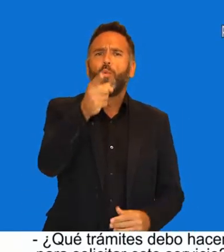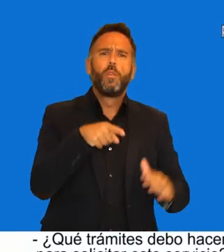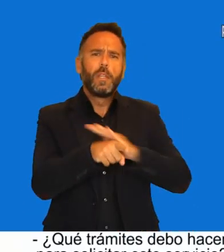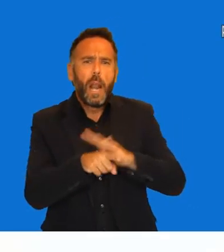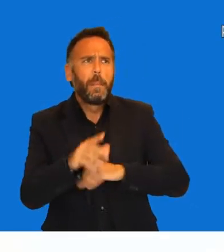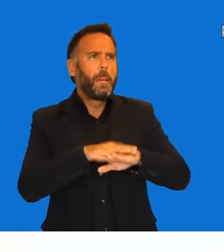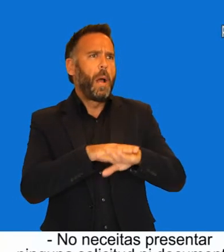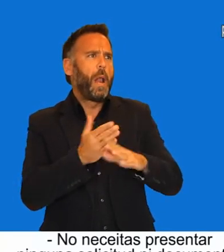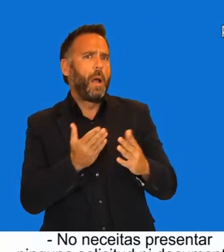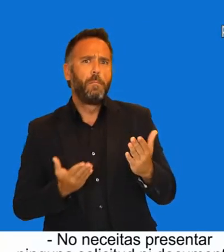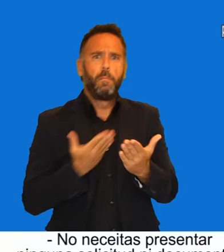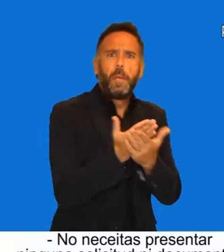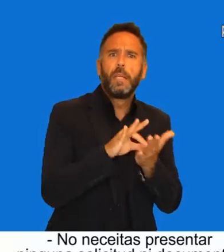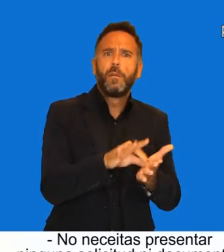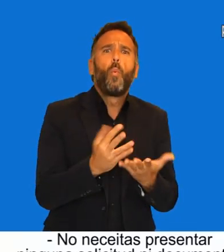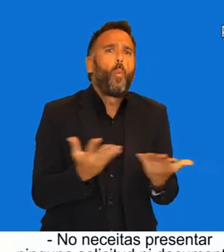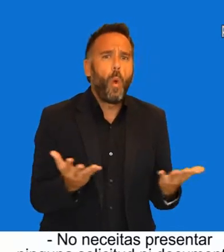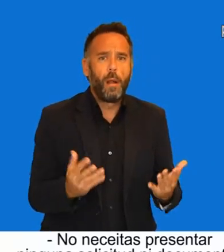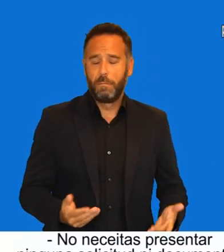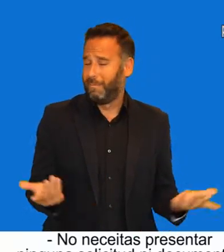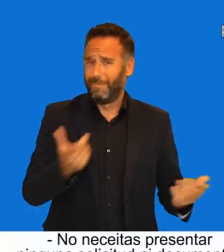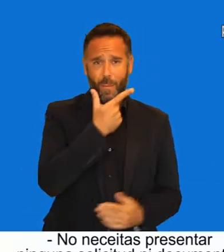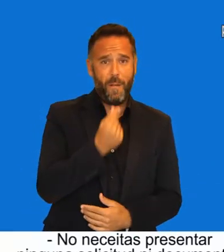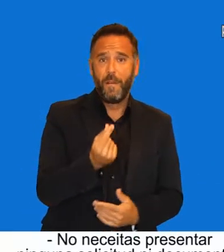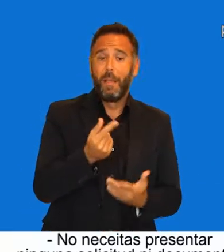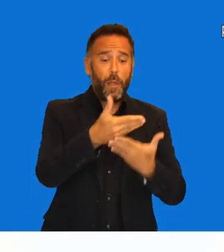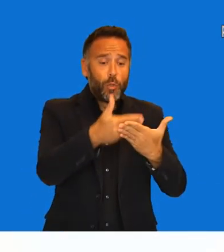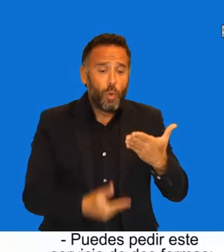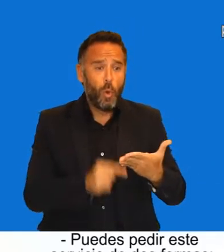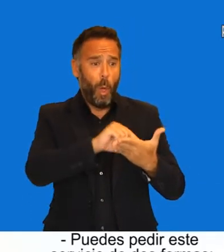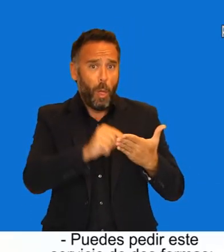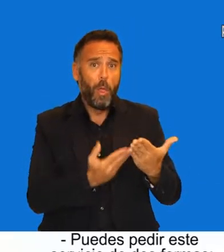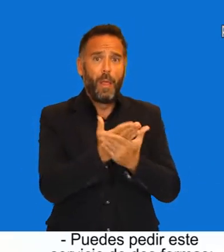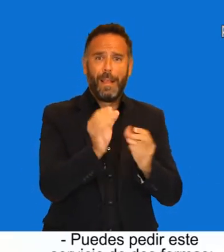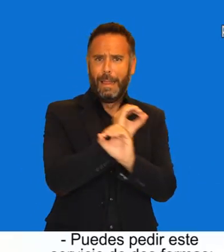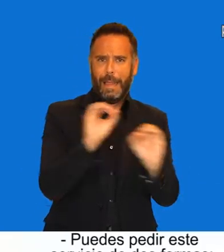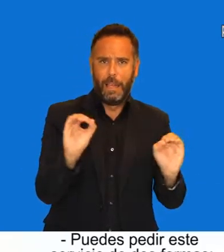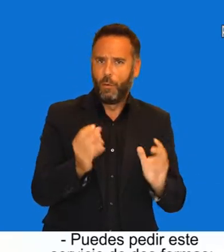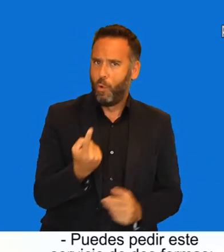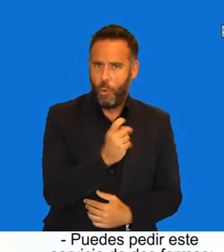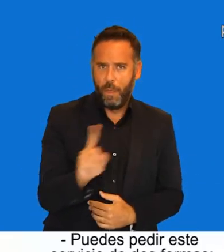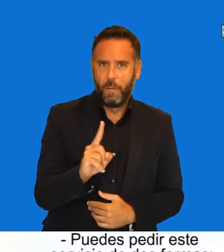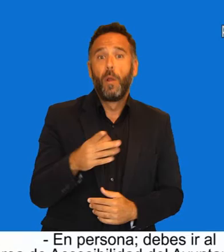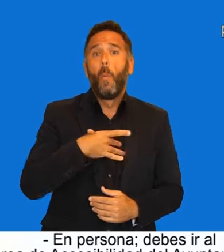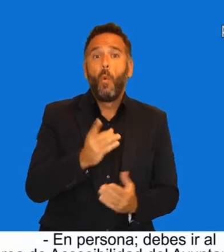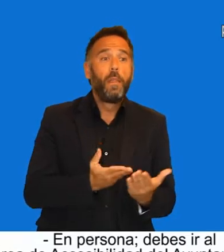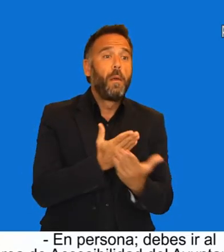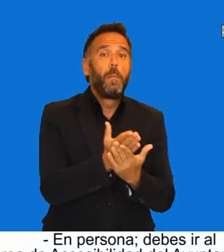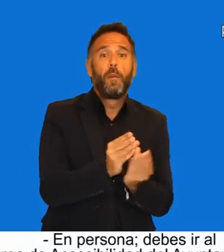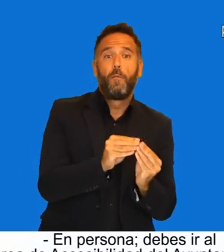servicio? No necesitas presentar ninguna solicitud ni documentos... ...puedes pedir este servicio de dos formas... ...en persona, debes